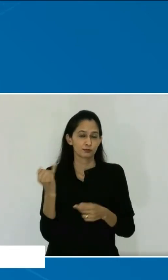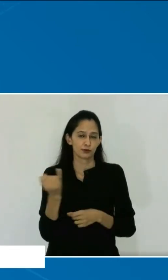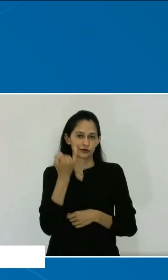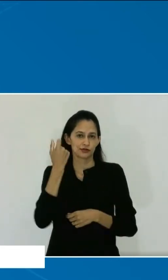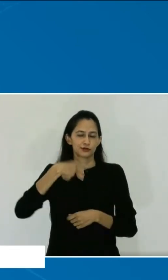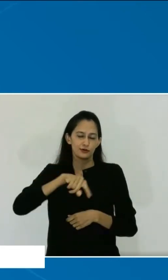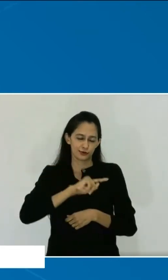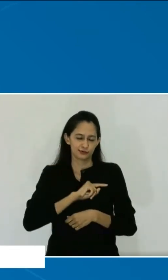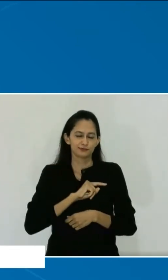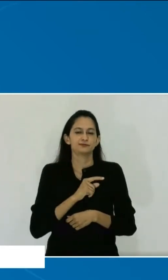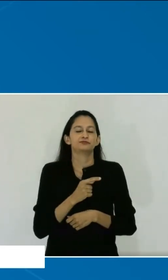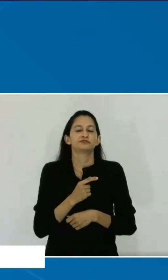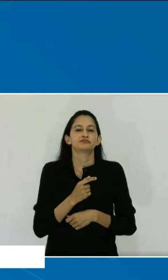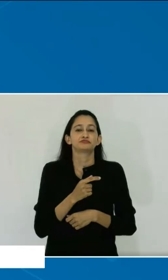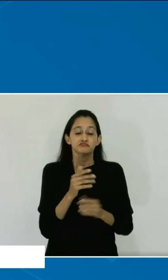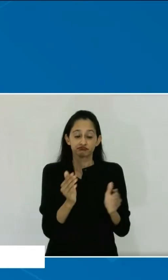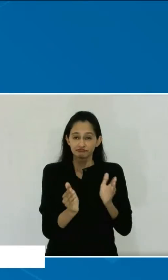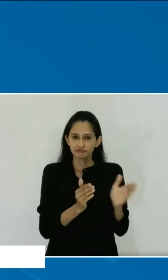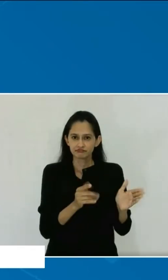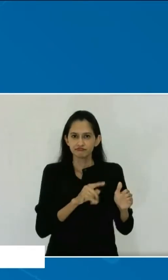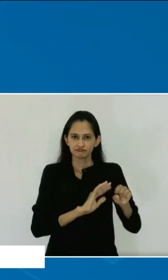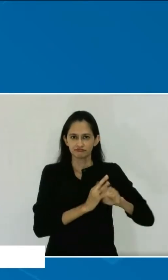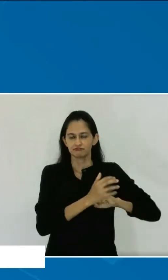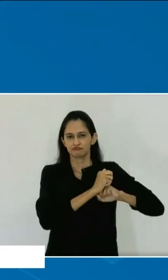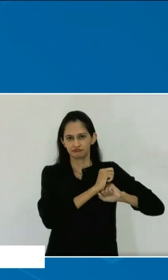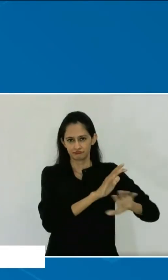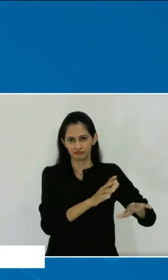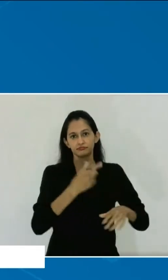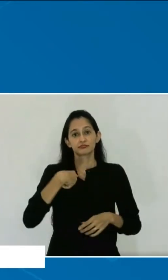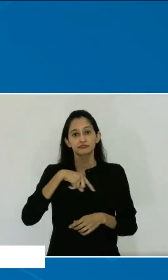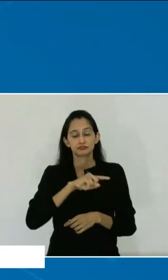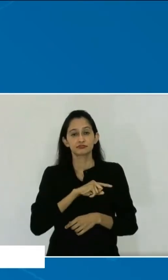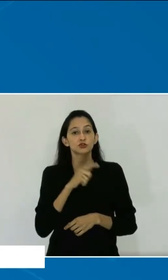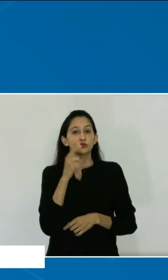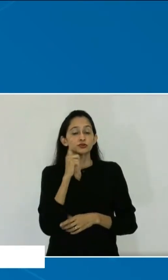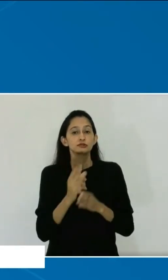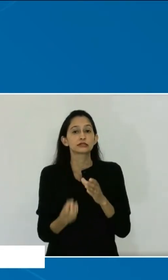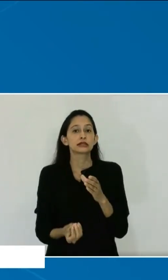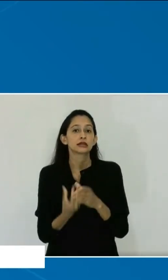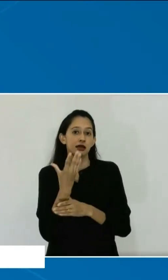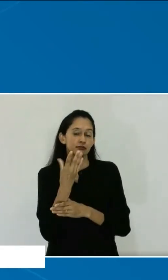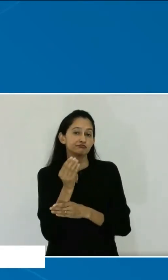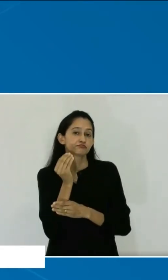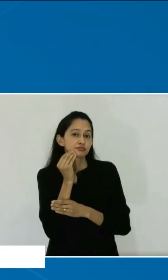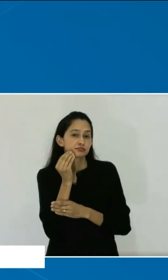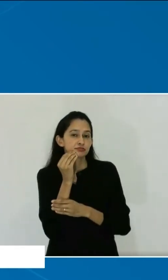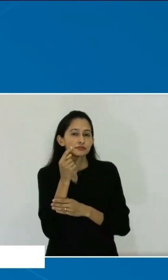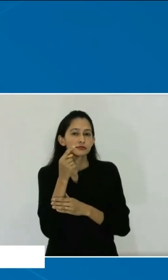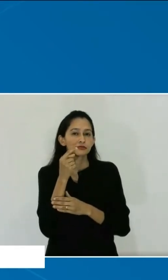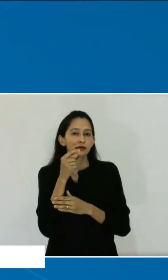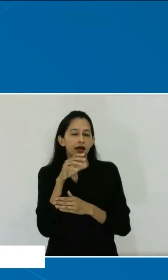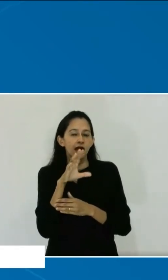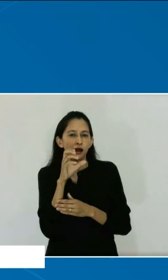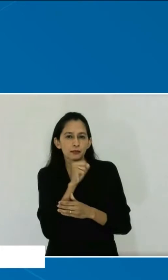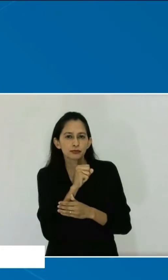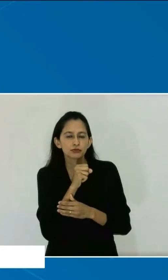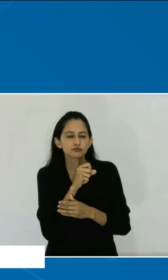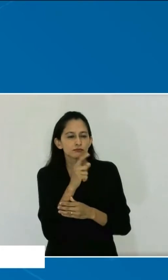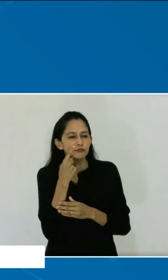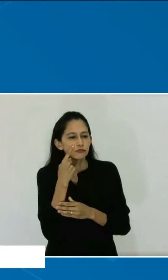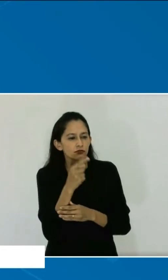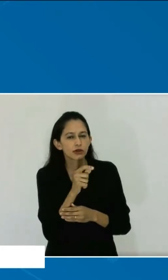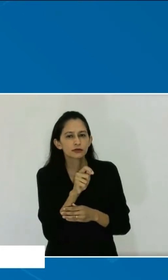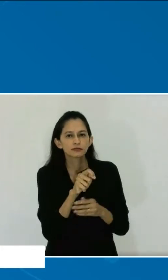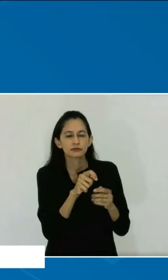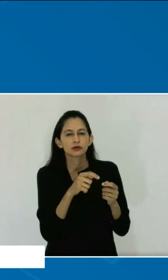gente conseguiu, nesse período, desenvolver um teste rápido, né, que tem uma equivalência absoluta com